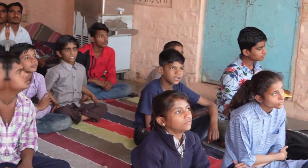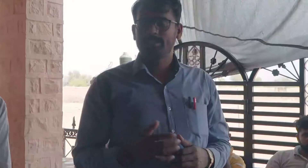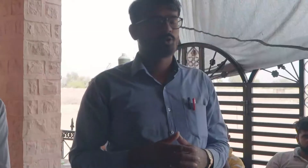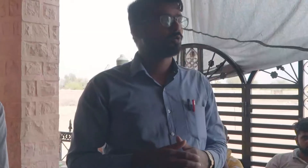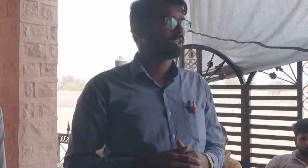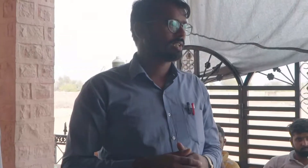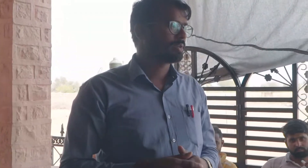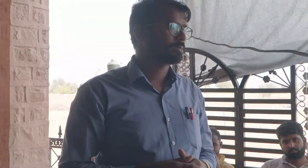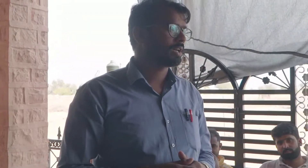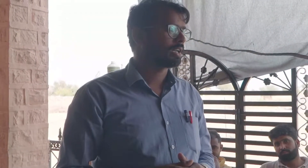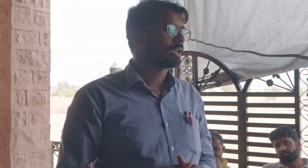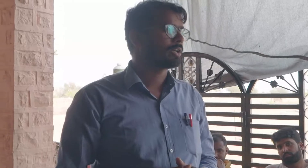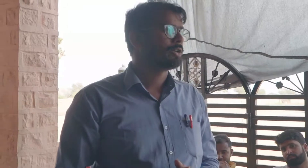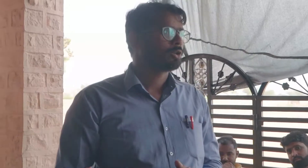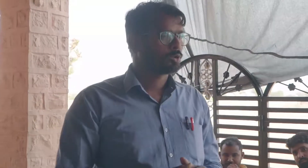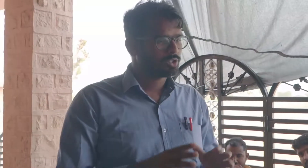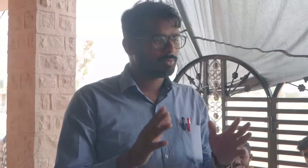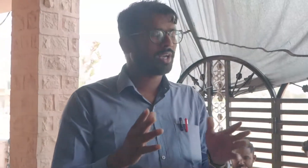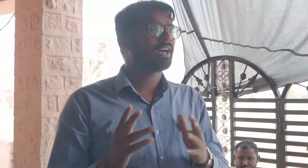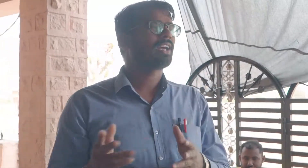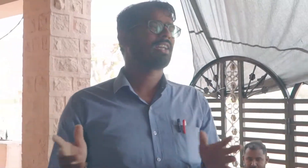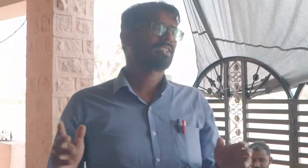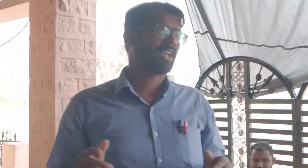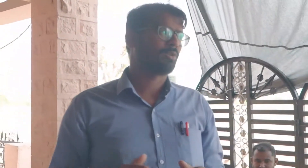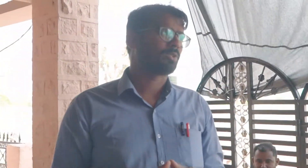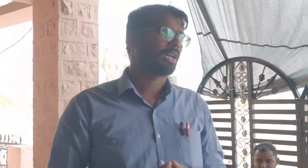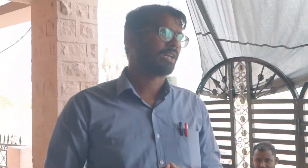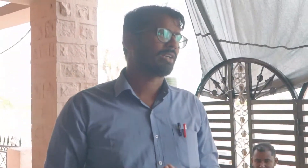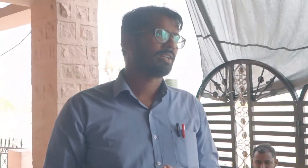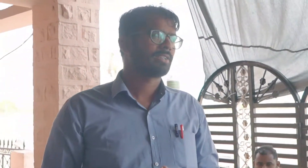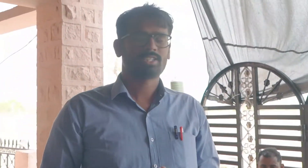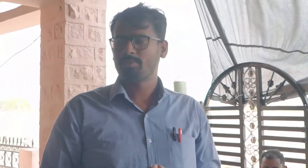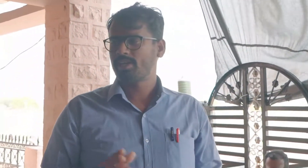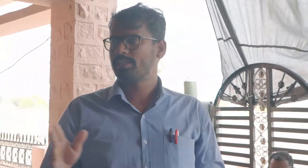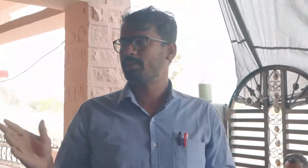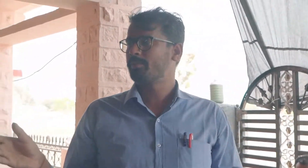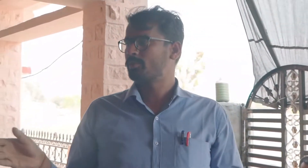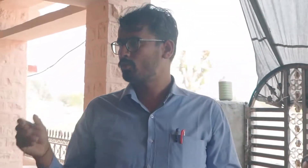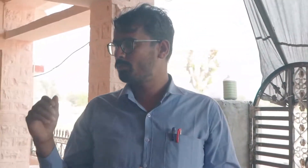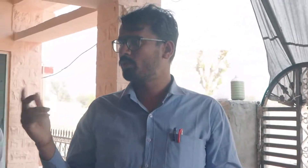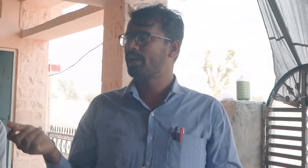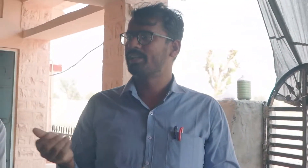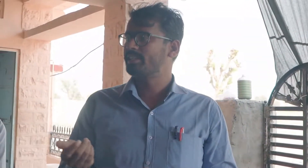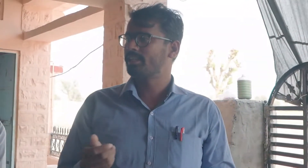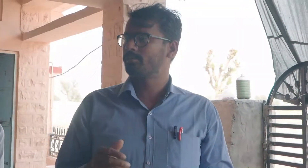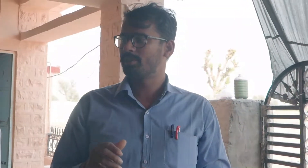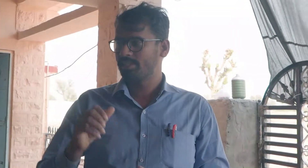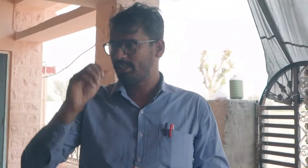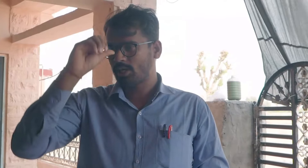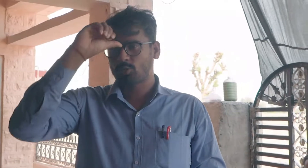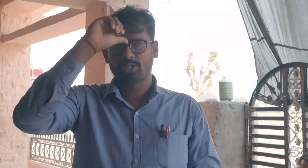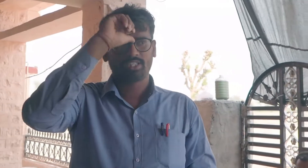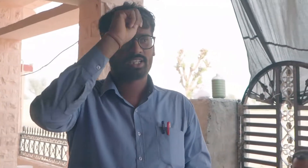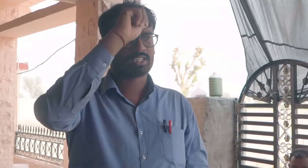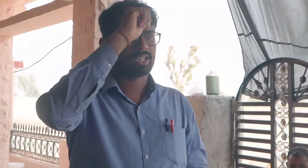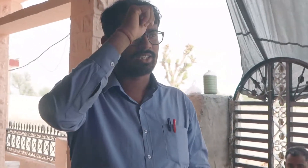कैसे कौन सा सब्जेक्ट पढ़ाना है, तो सबका अलग अलग साइन होता है। जैसे मान लीजिए हमें बच्चों से बोलना है हिंदी, हिंदी निकालो तो हिंदी का साइन ये